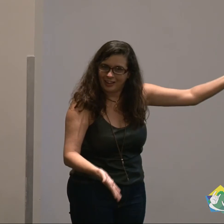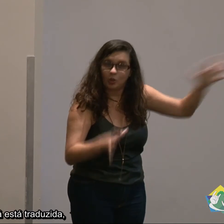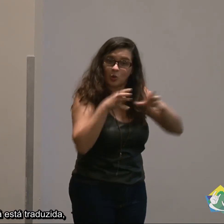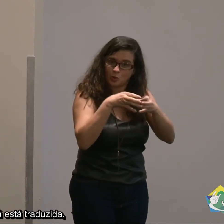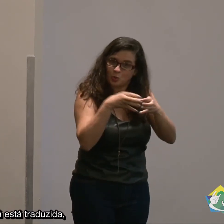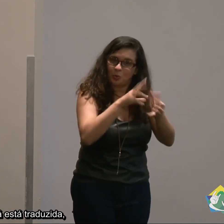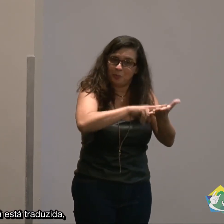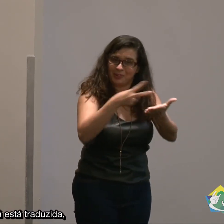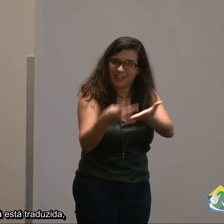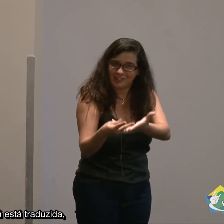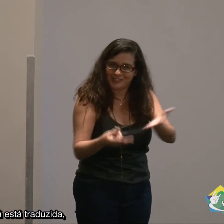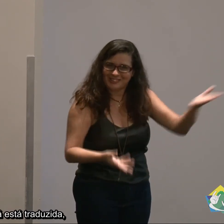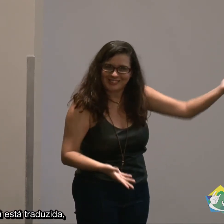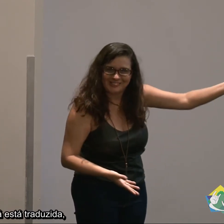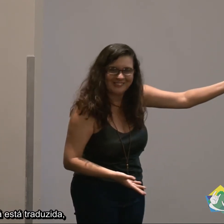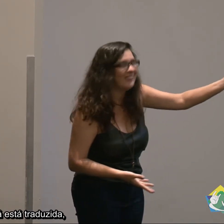que já está traduzida